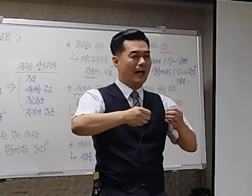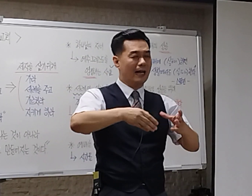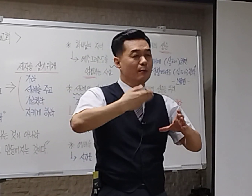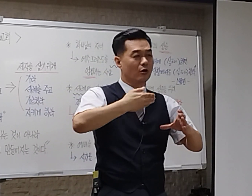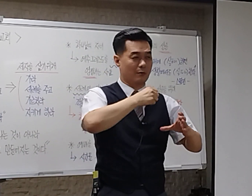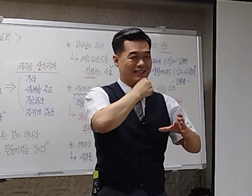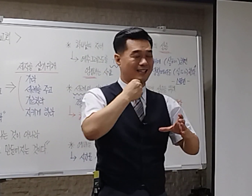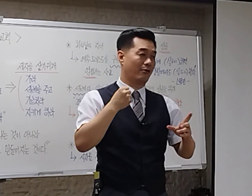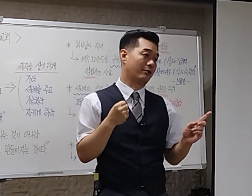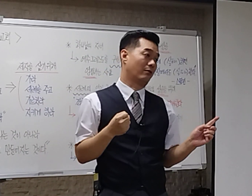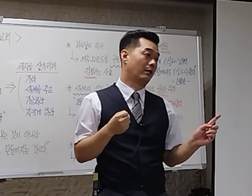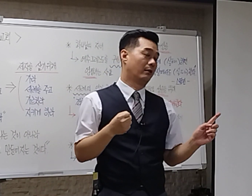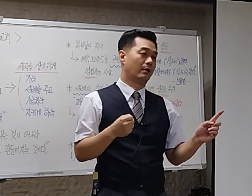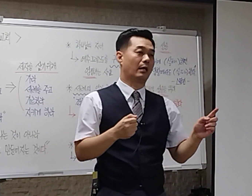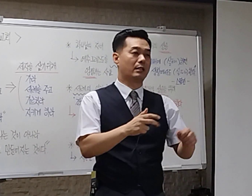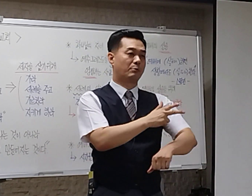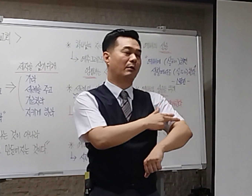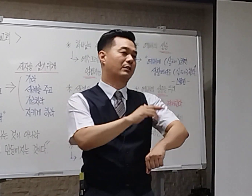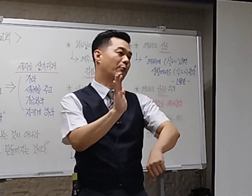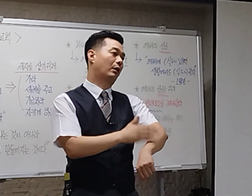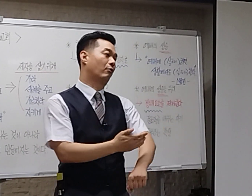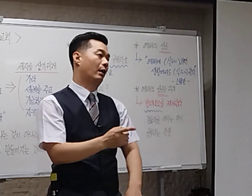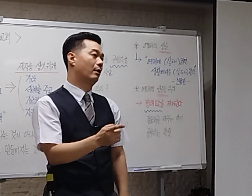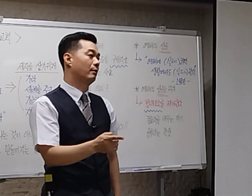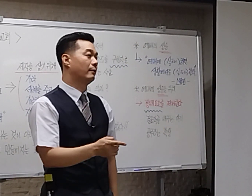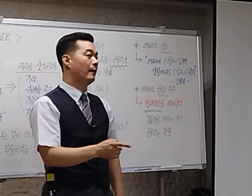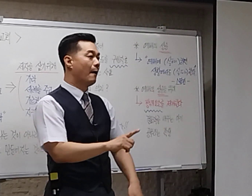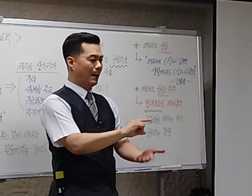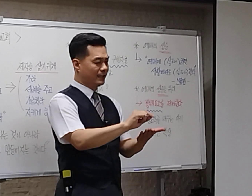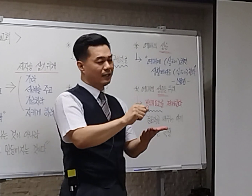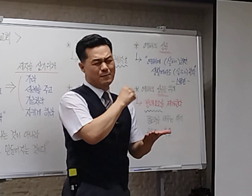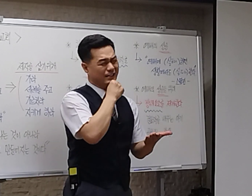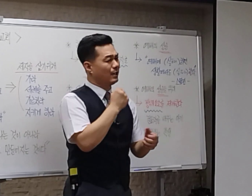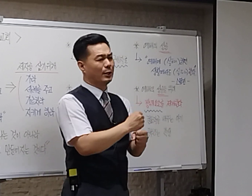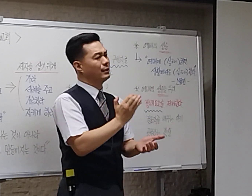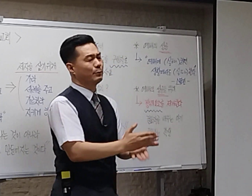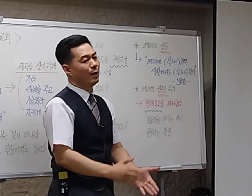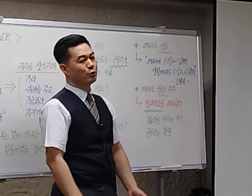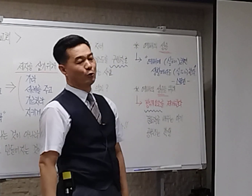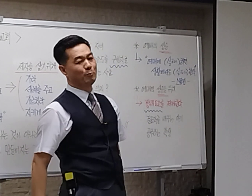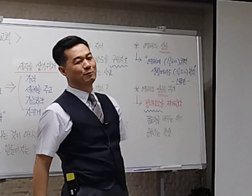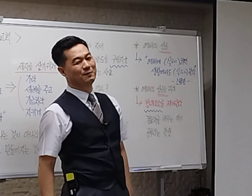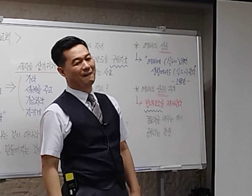많이 먹어서 맛있게 와서. 그러니까 이제 집사님이 잘못한 거야. 반찬을 맛있게 만들지 마요 좀.